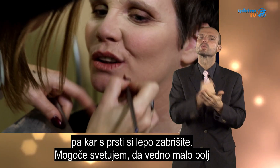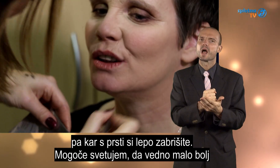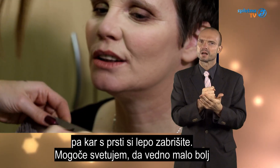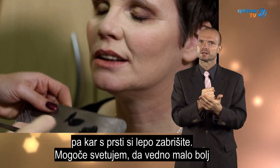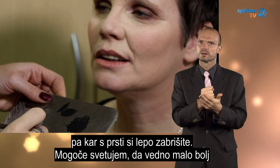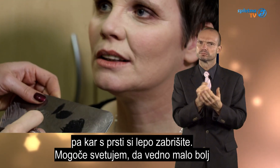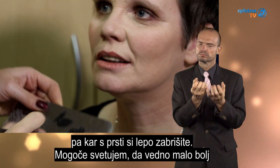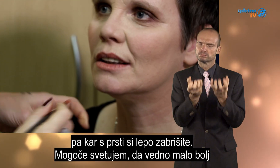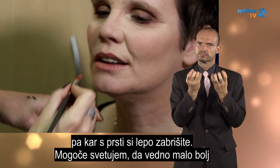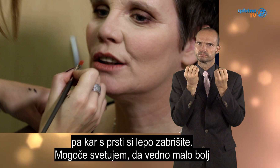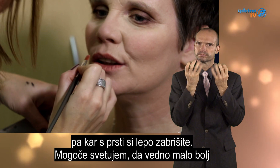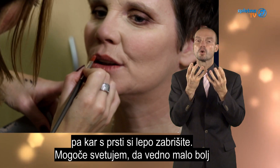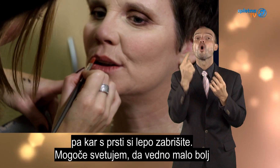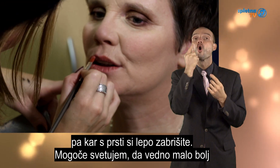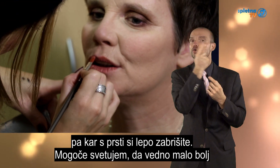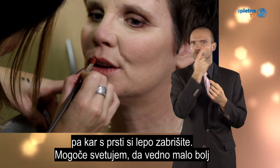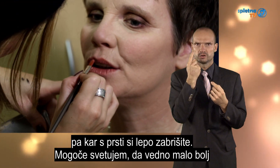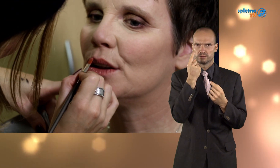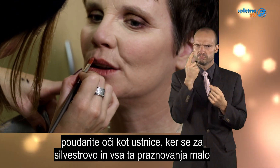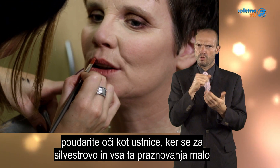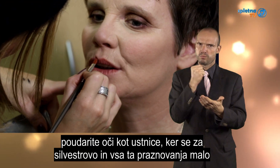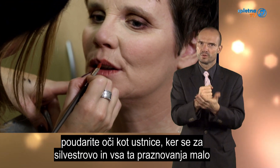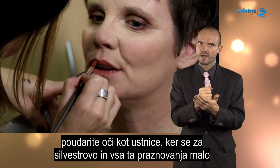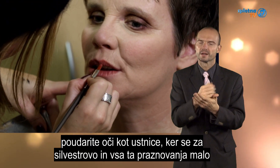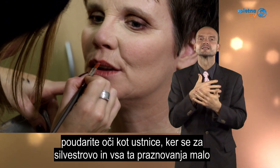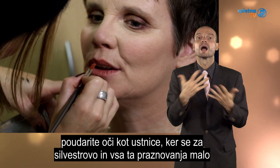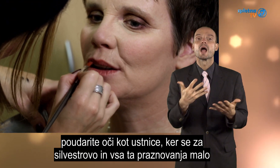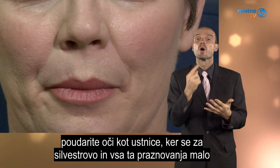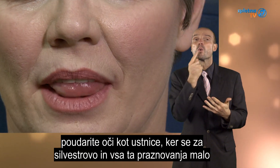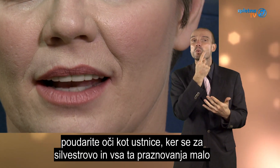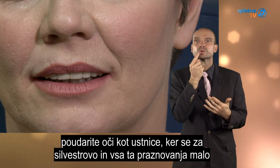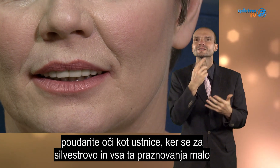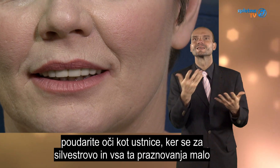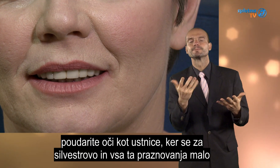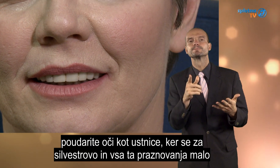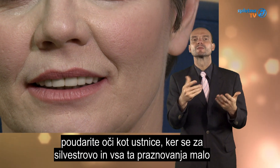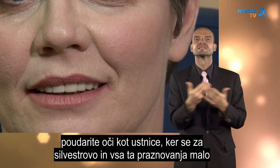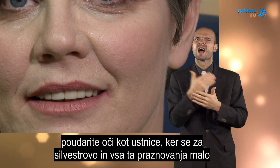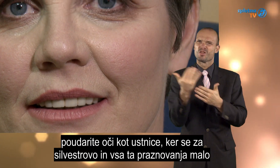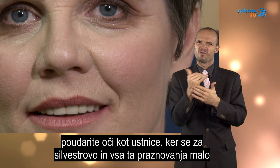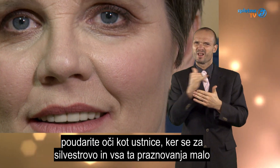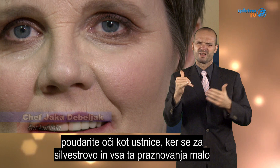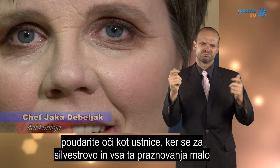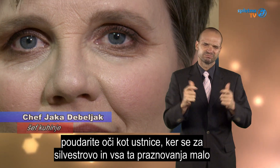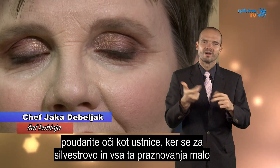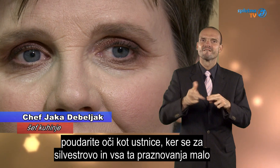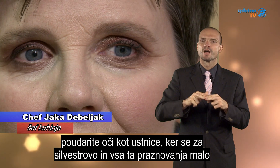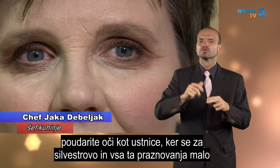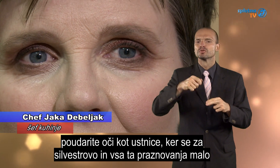poudarite, mogoče svetujem, da vedno malo bolj poudarite oči, ker ustance so vse enzi z Silvestrovo, pa za vsa ta praznovanja se malo več